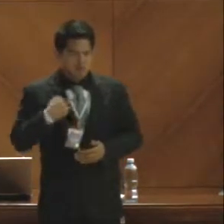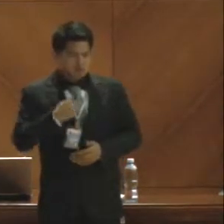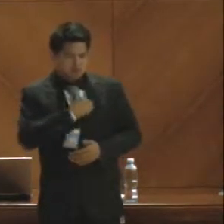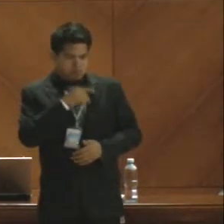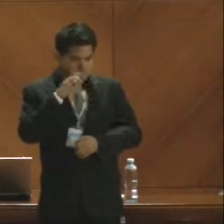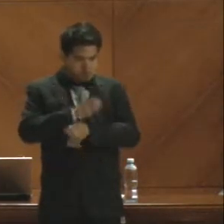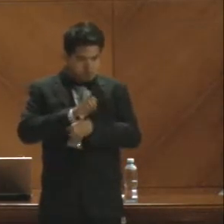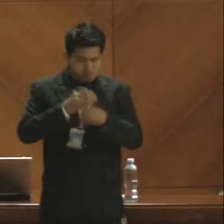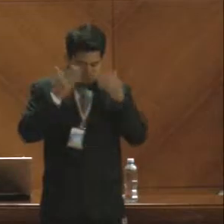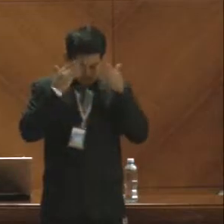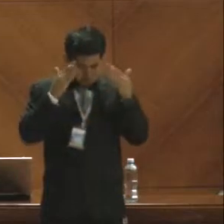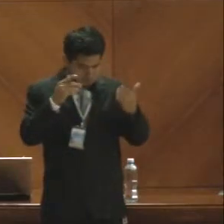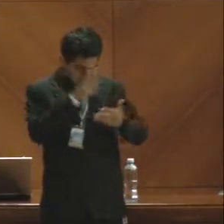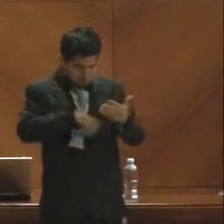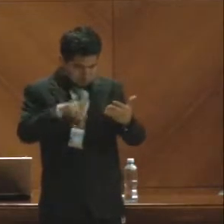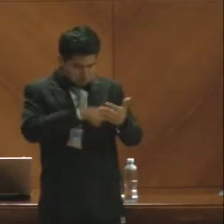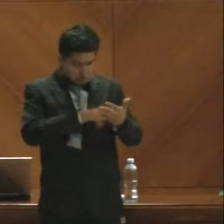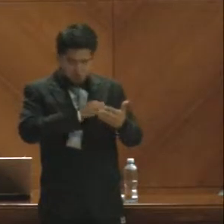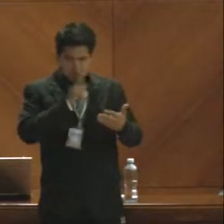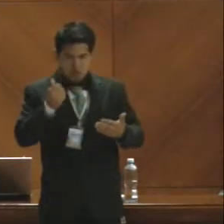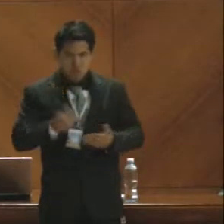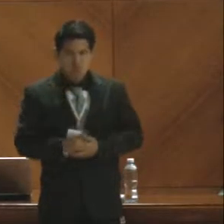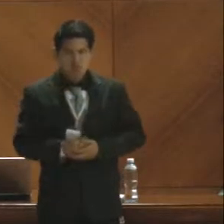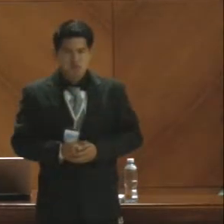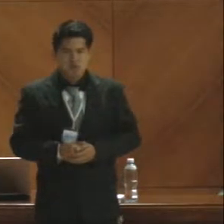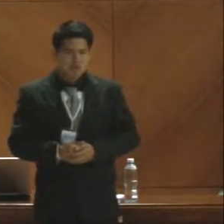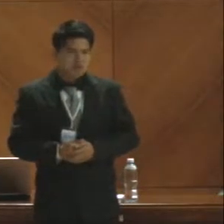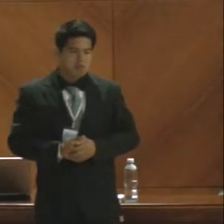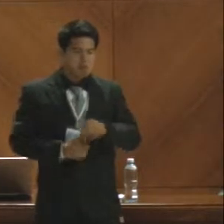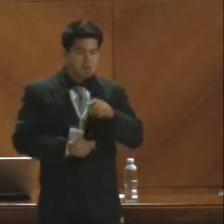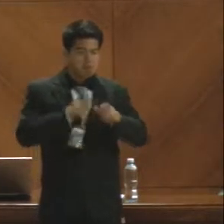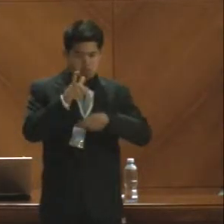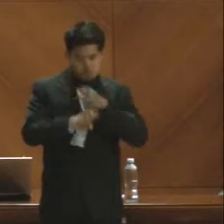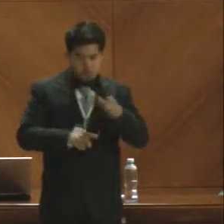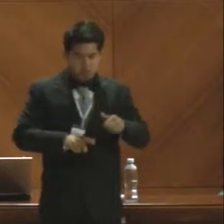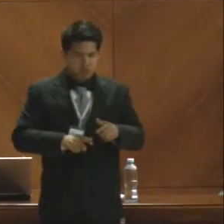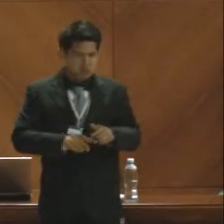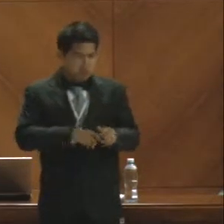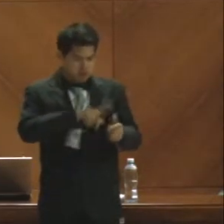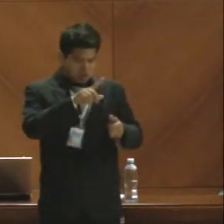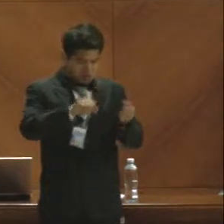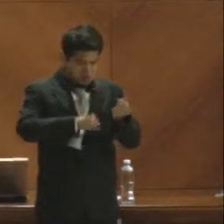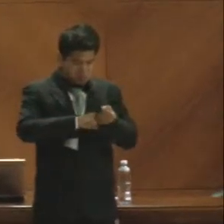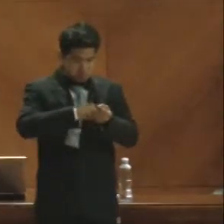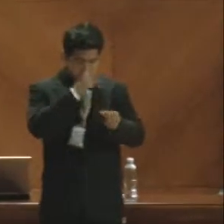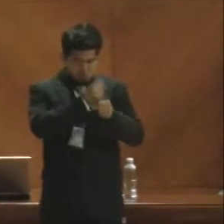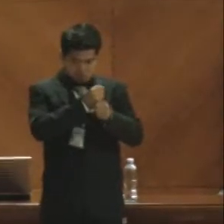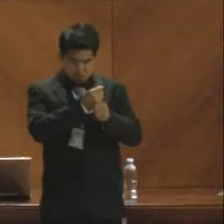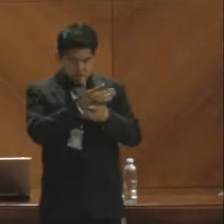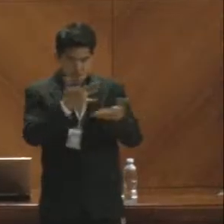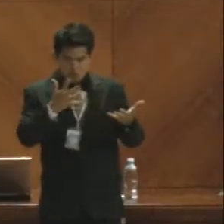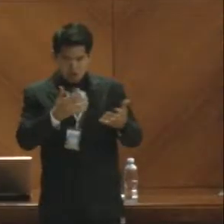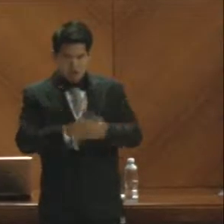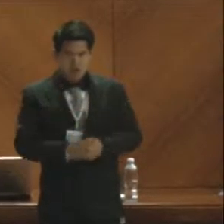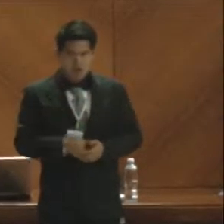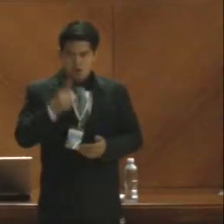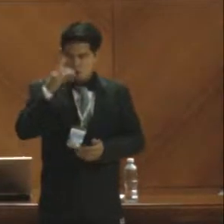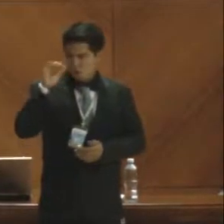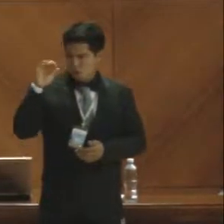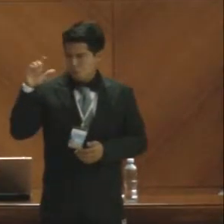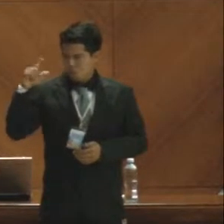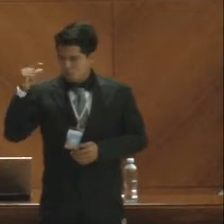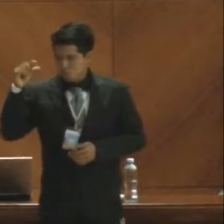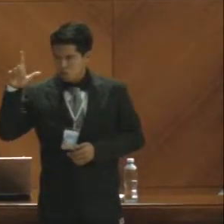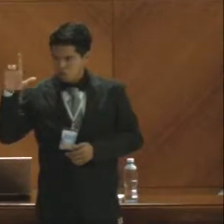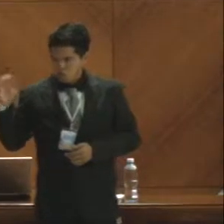Windows. En realidad, cualquier persona fuera de Microsoft tiene prohibido saber cómo funciona el Windows. No sabemos cómo funciona Google. Sabemos